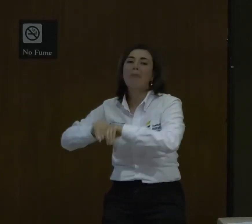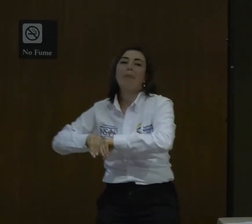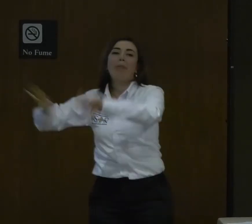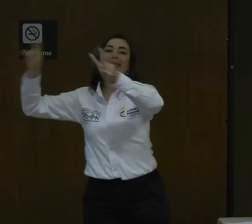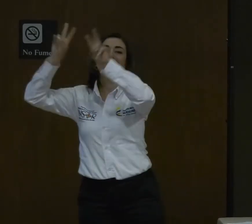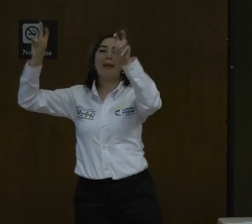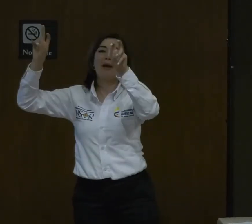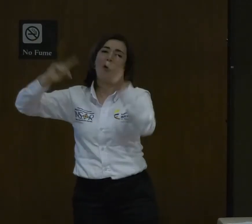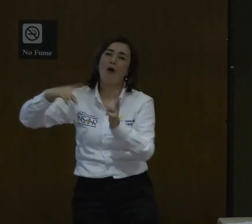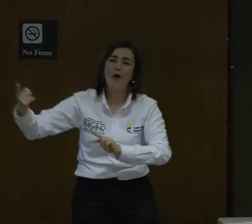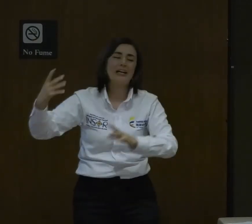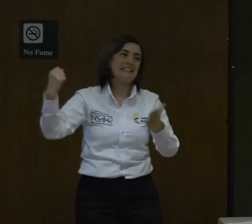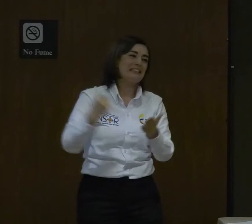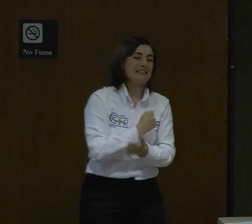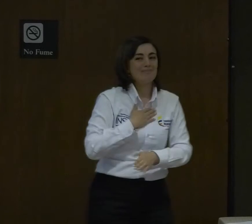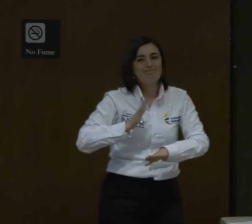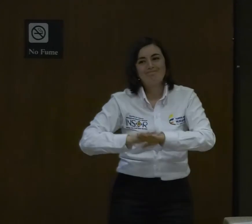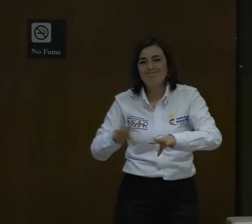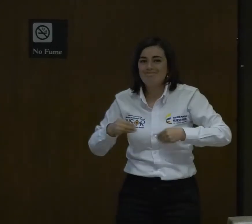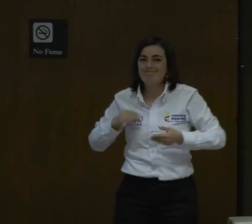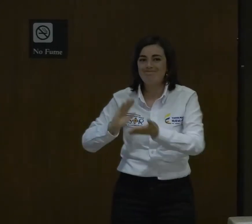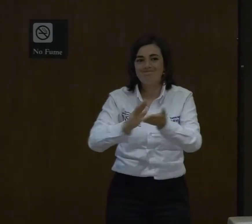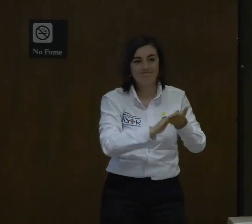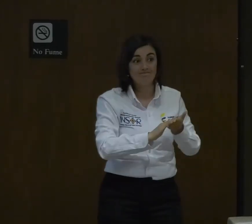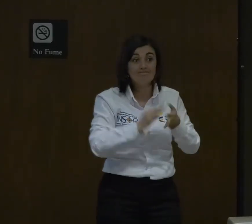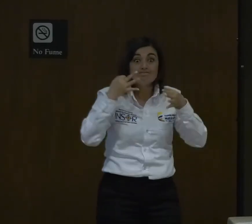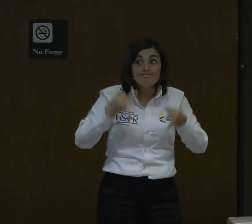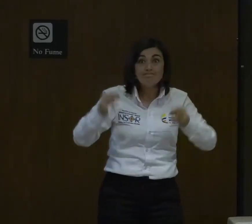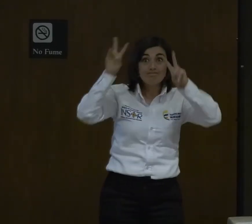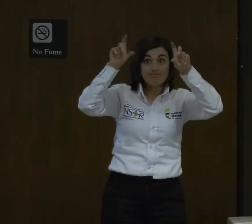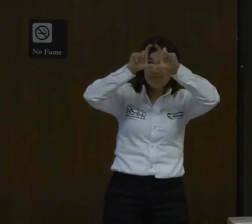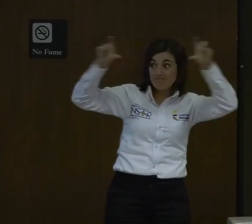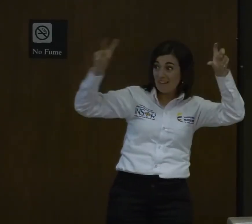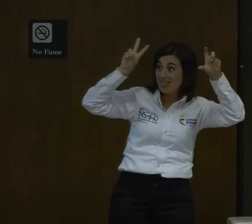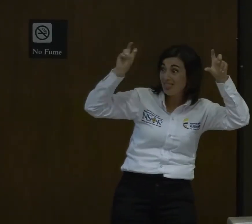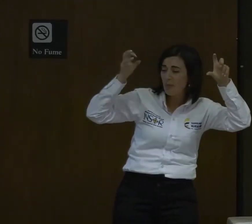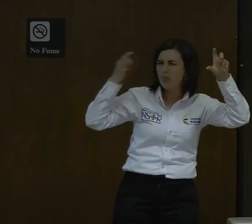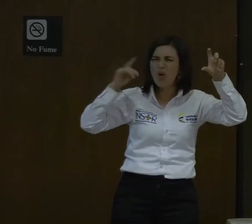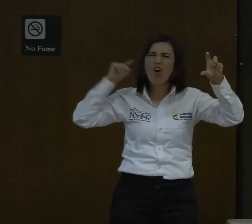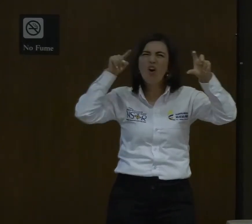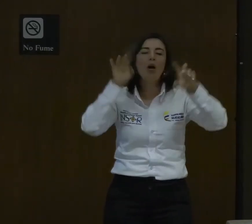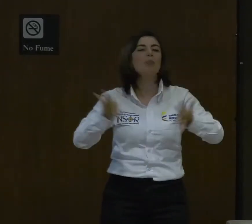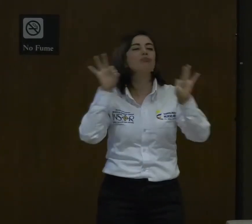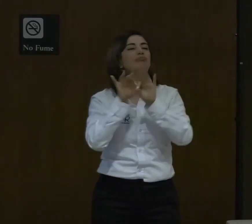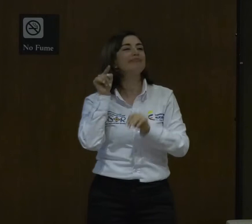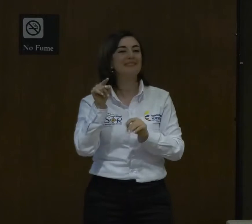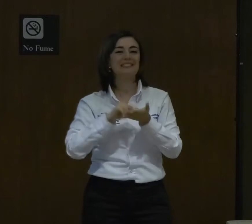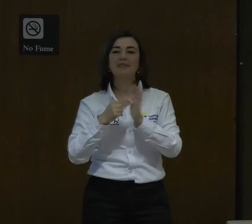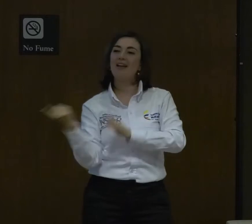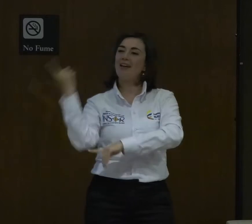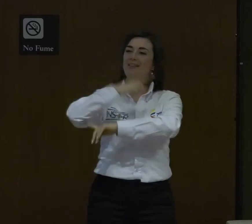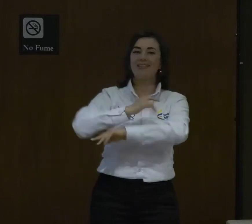a tiempo. Pero esta conferencia se organiza con el motivo del Día